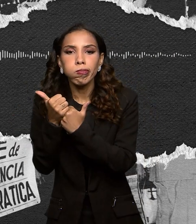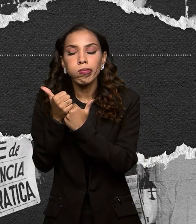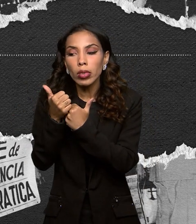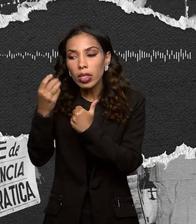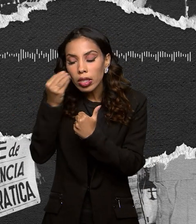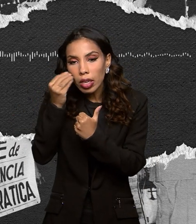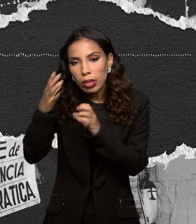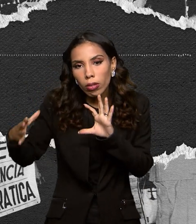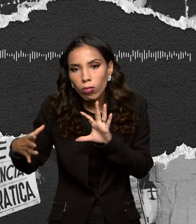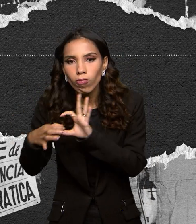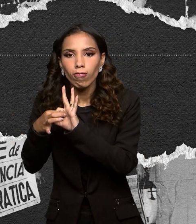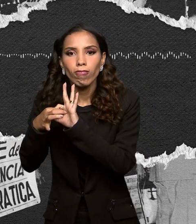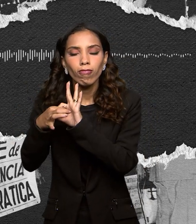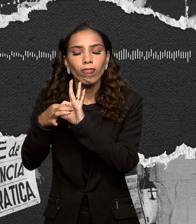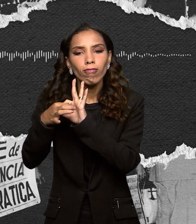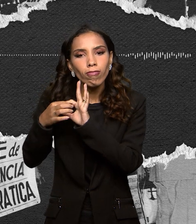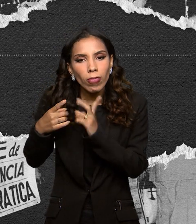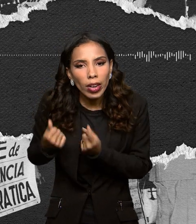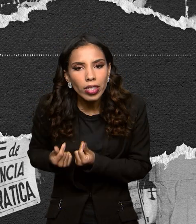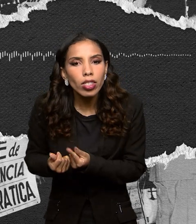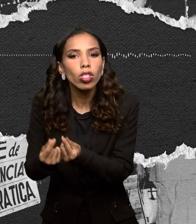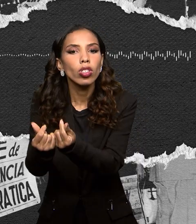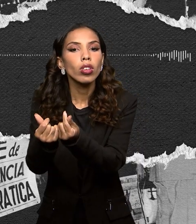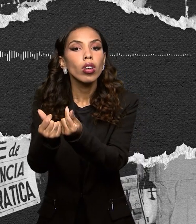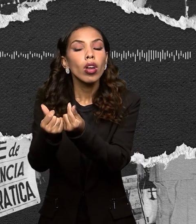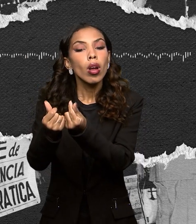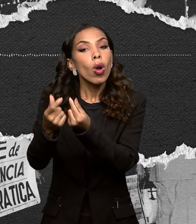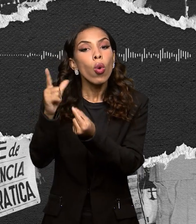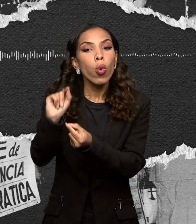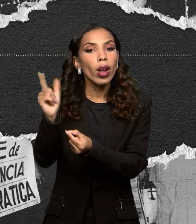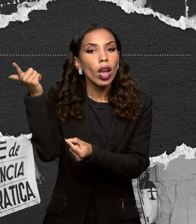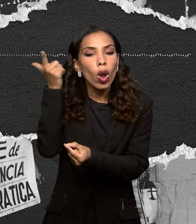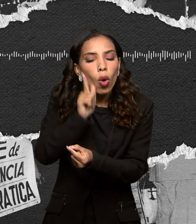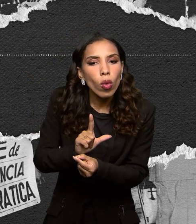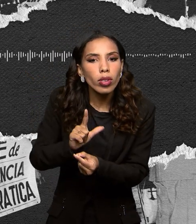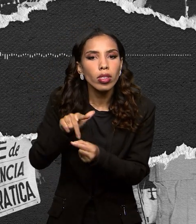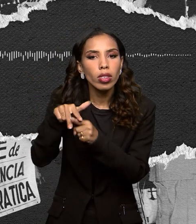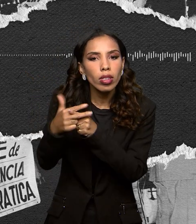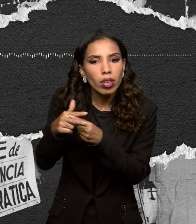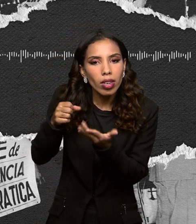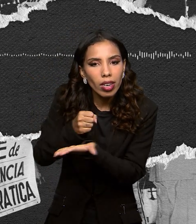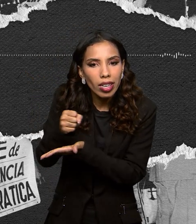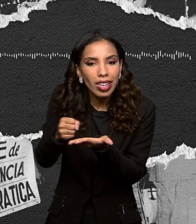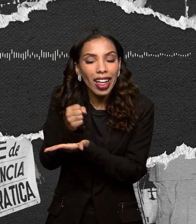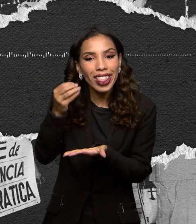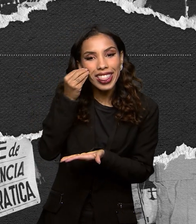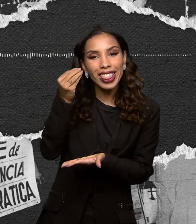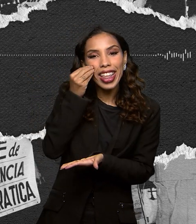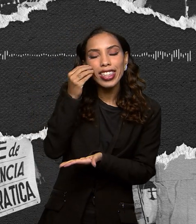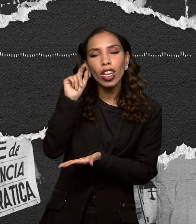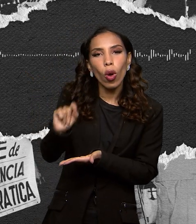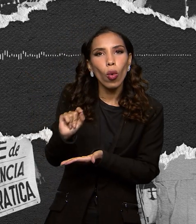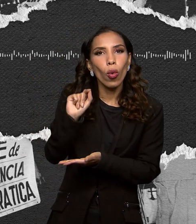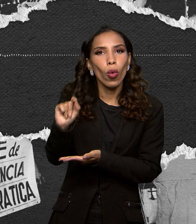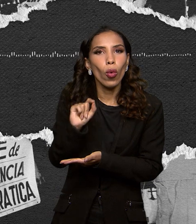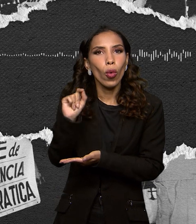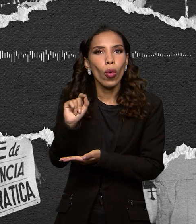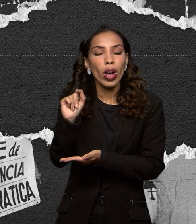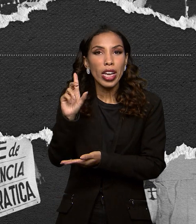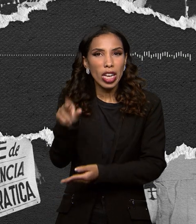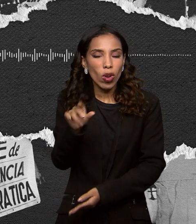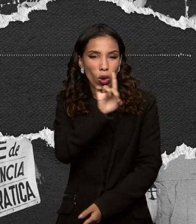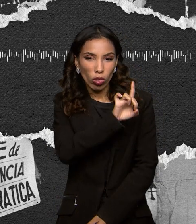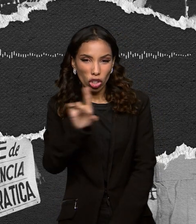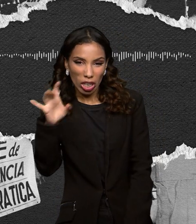ele mais perene, mas uma aliança para conseguir fazer as reformas. Não é que estavam tentando fazer com ele, como a direita o